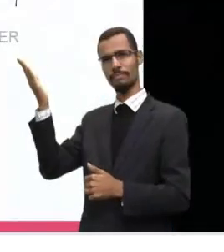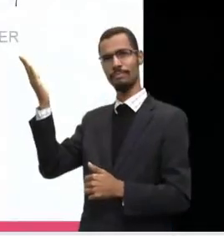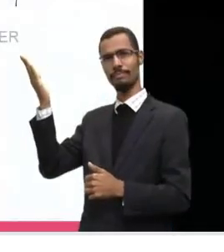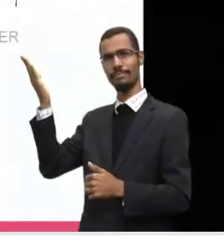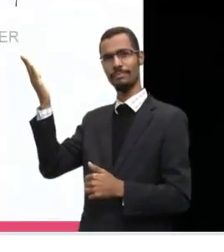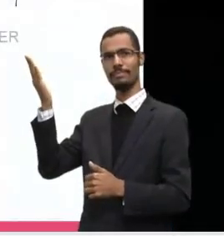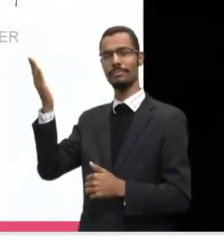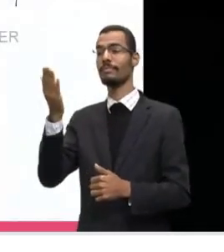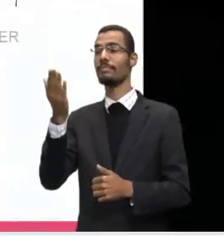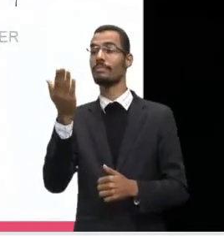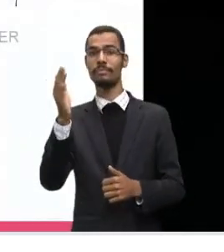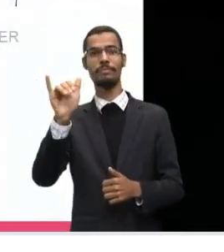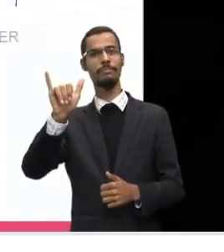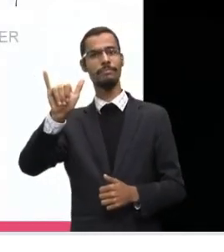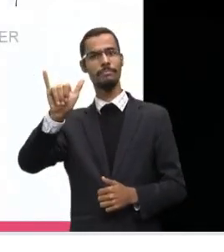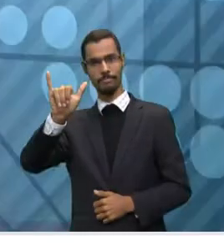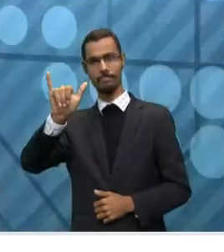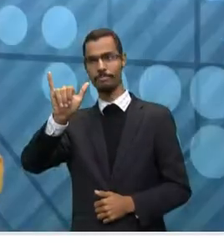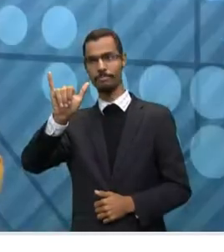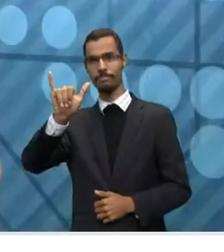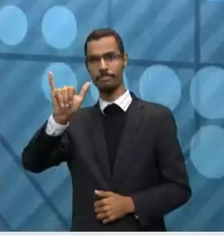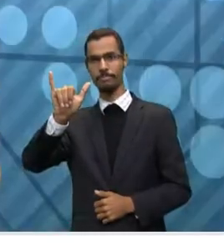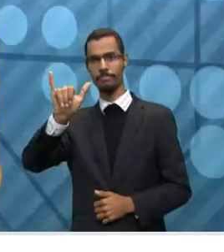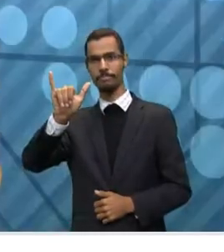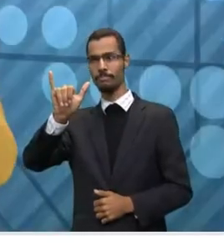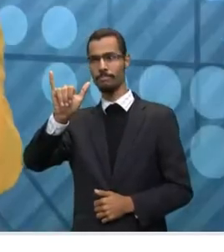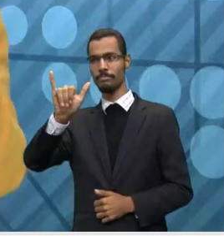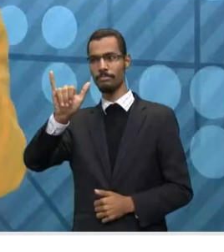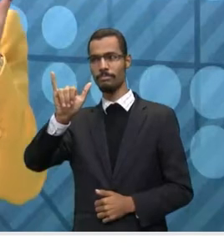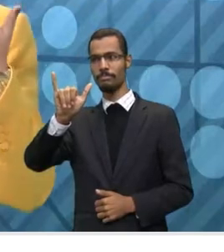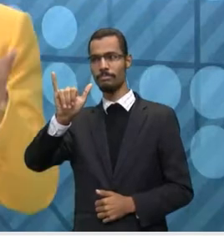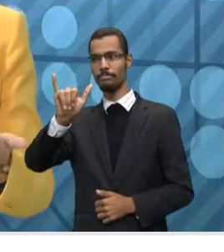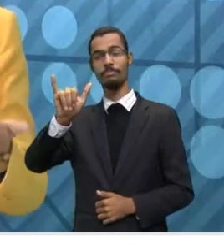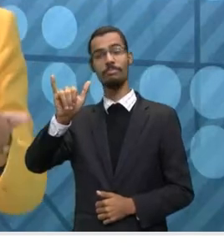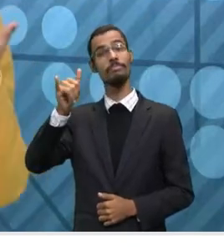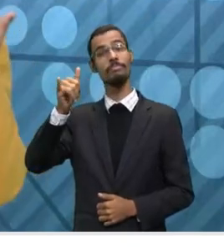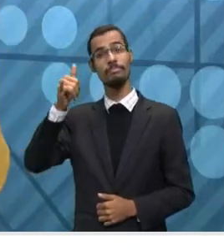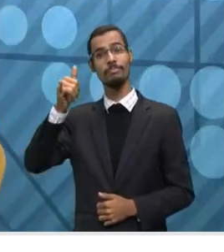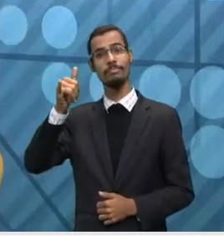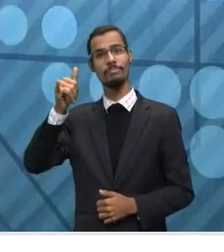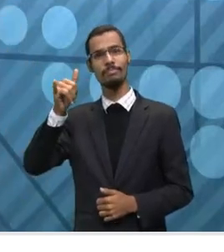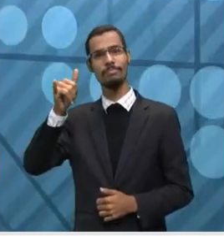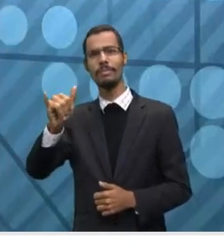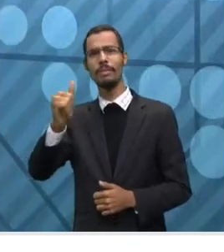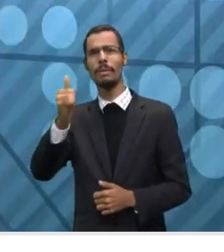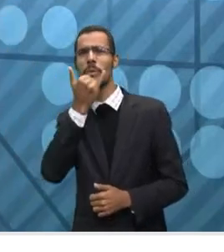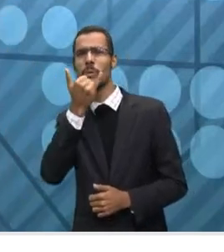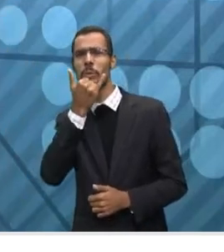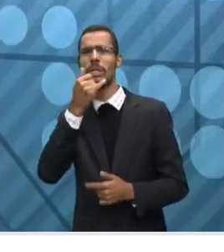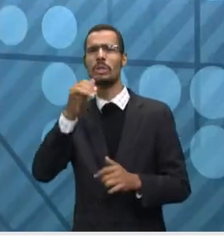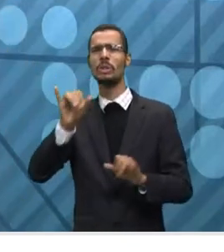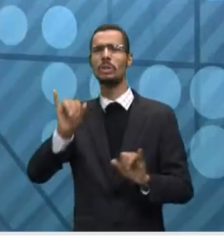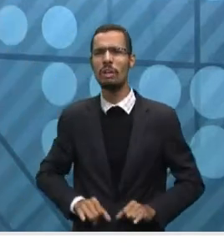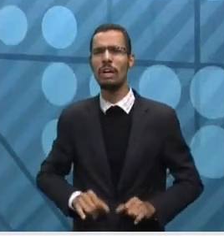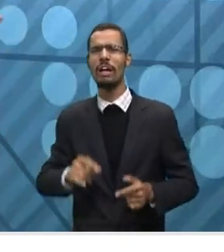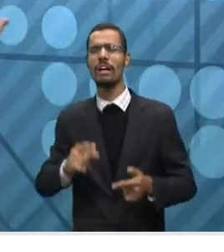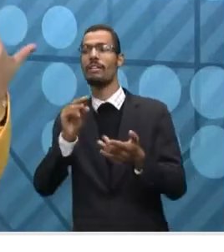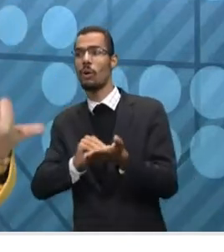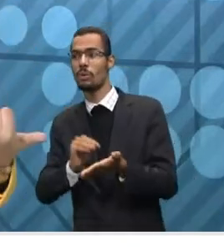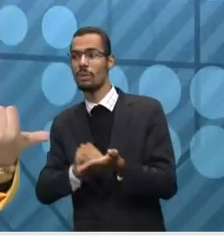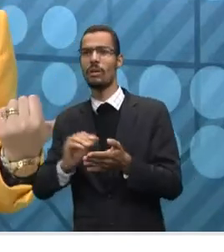essa configuração de mãos que é o Y. Então, nós temos evitar, perdoar, sofrer,